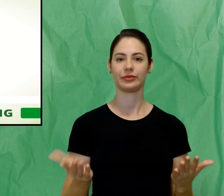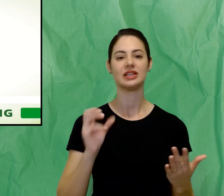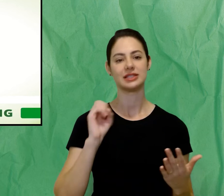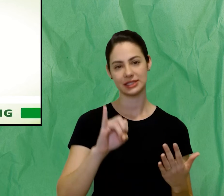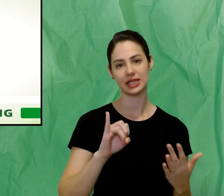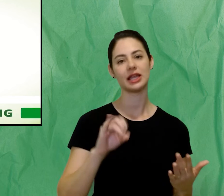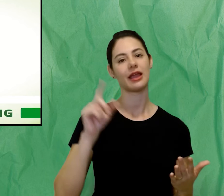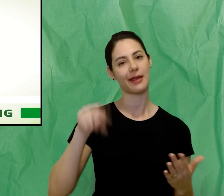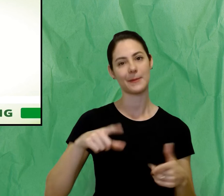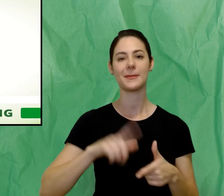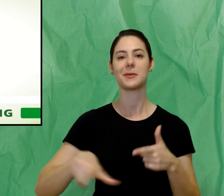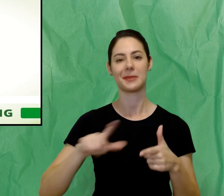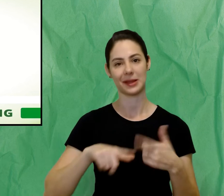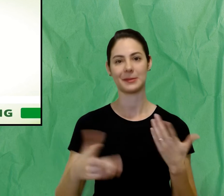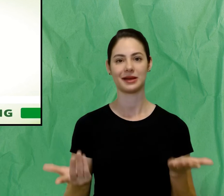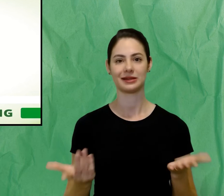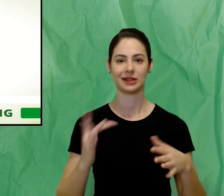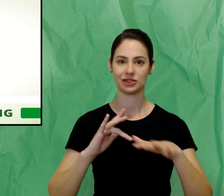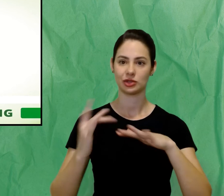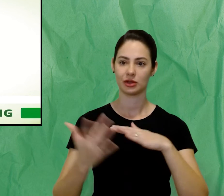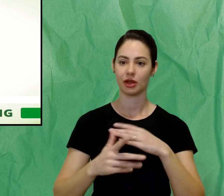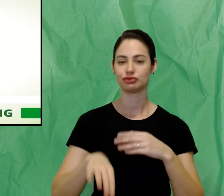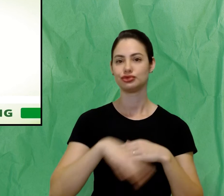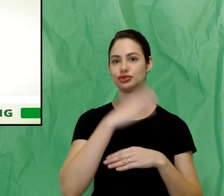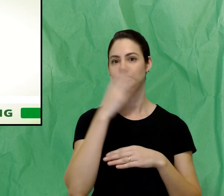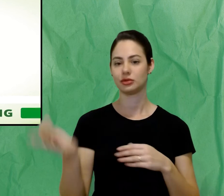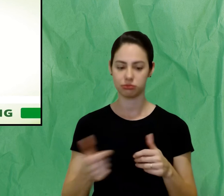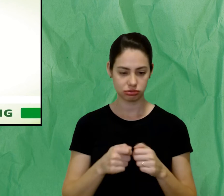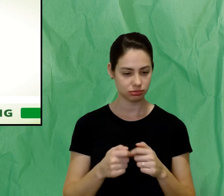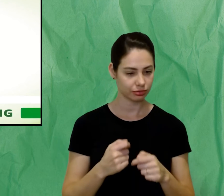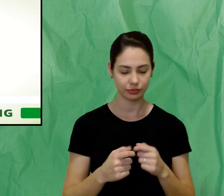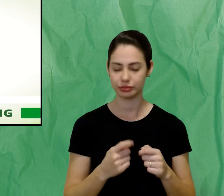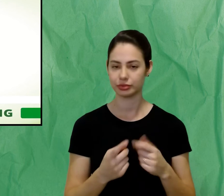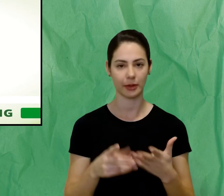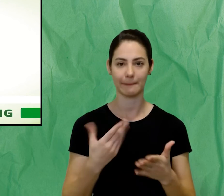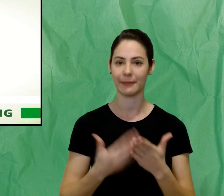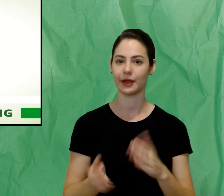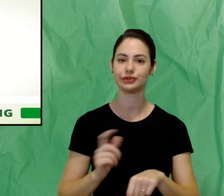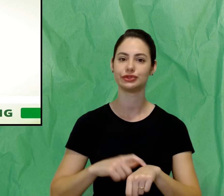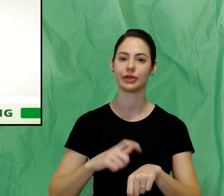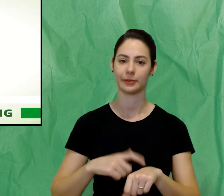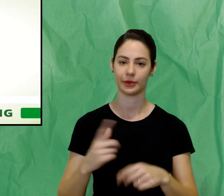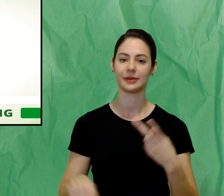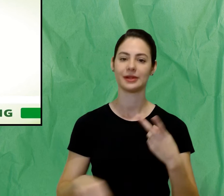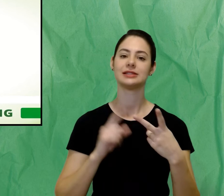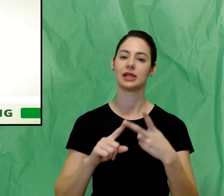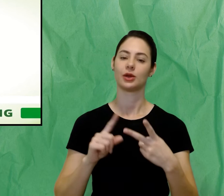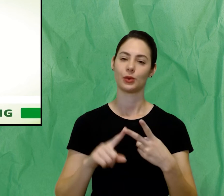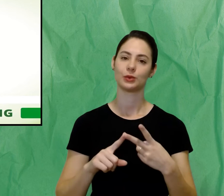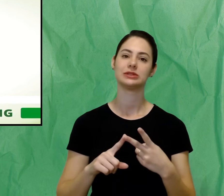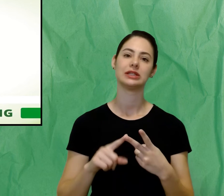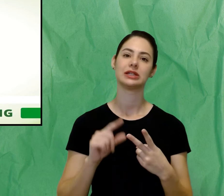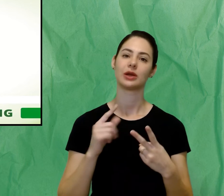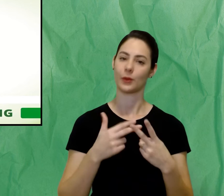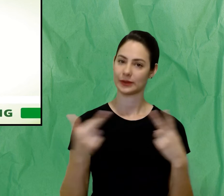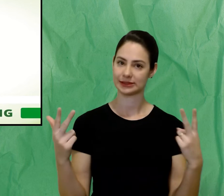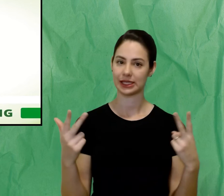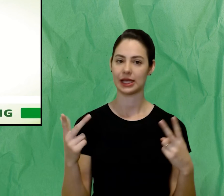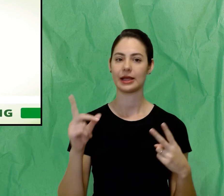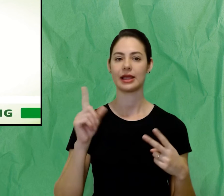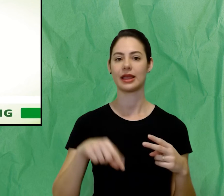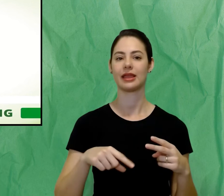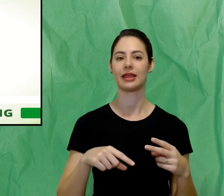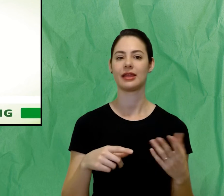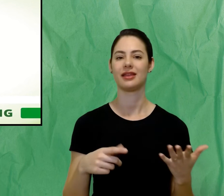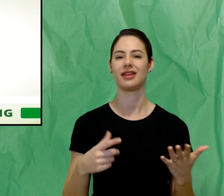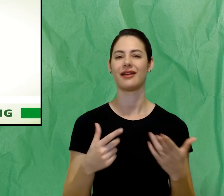sociais caso esse seja o motivo que esteja tomando o seu tempo. Outra coisa que pode tomar o tempo também